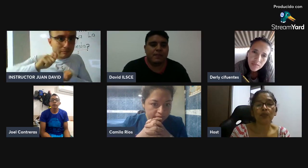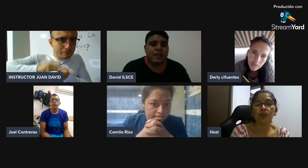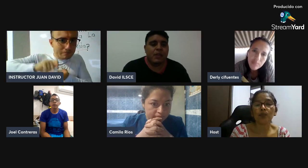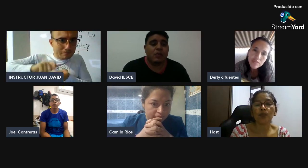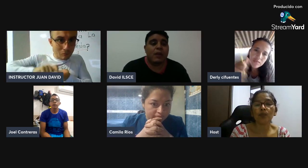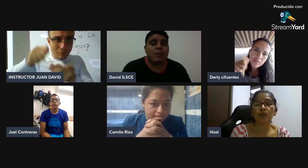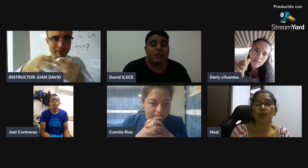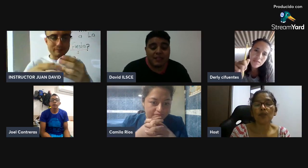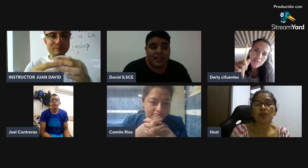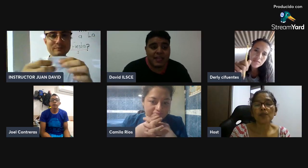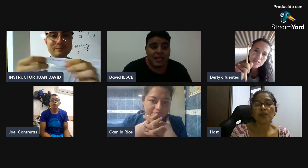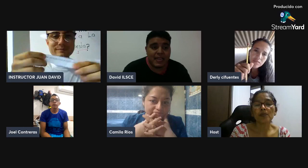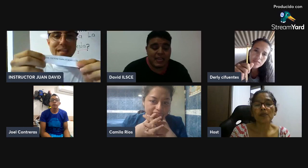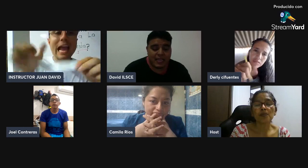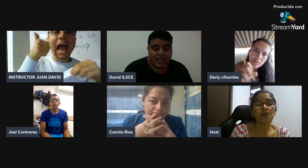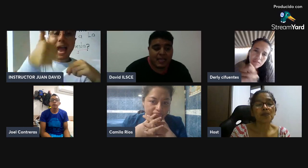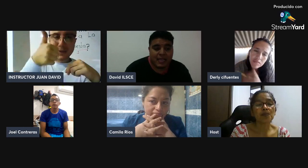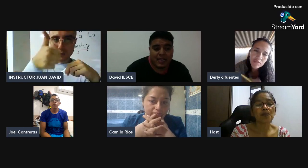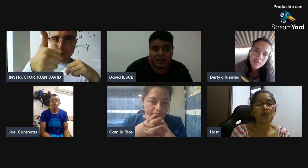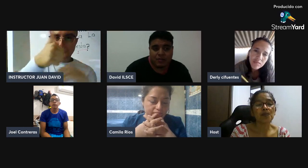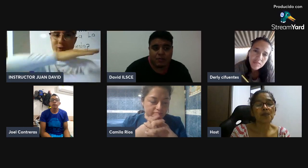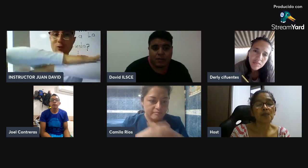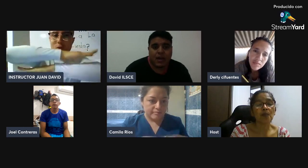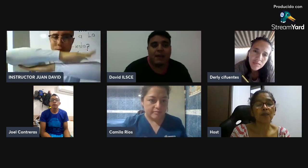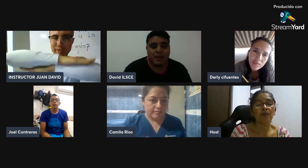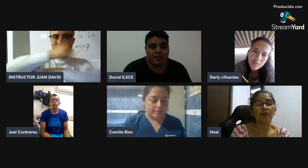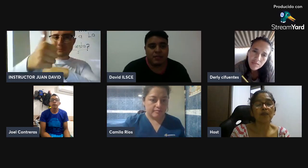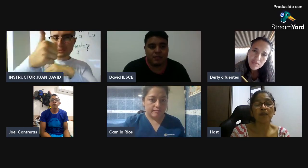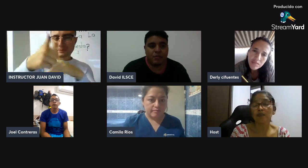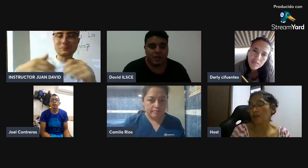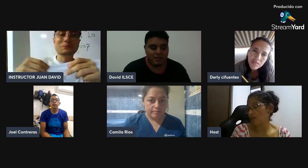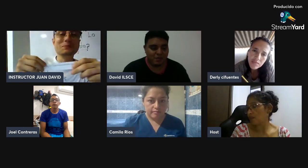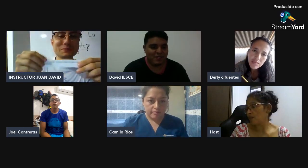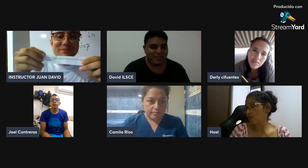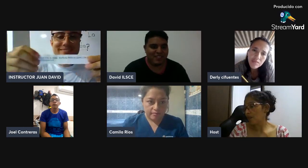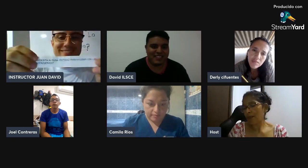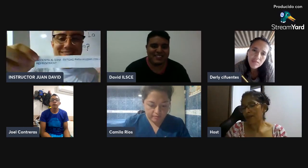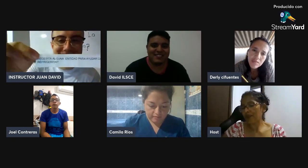tula puntas allí en algo a bien super muy juiciosa